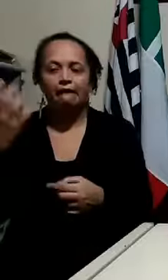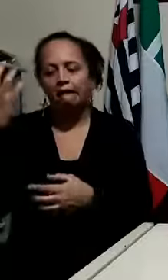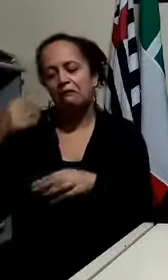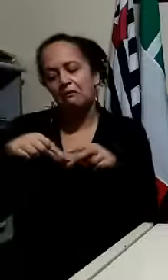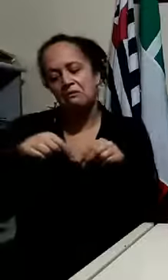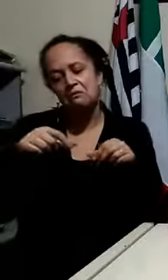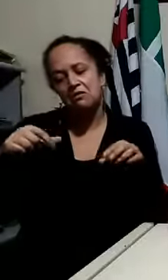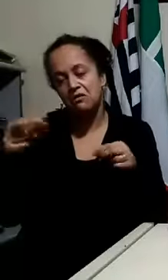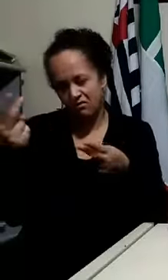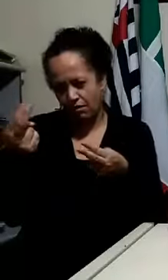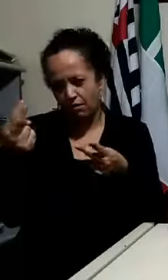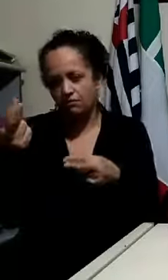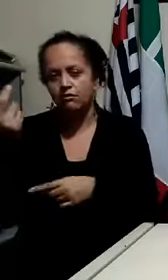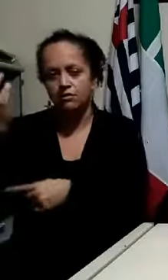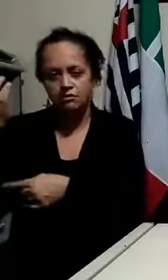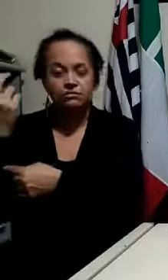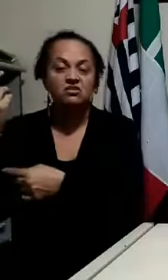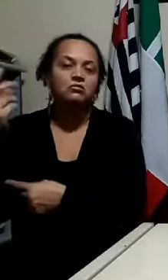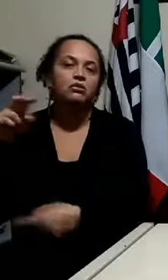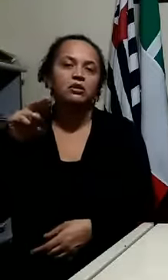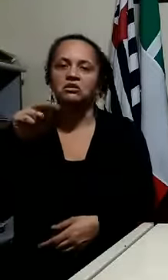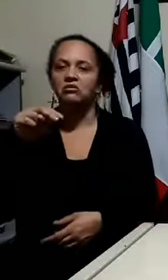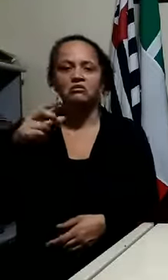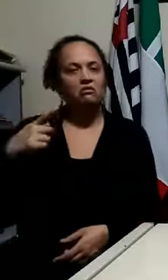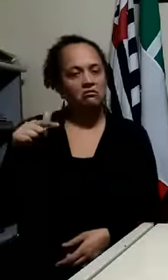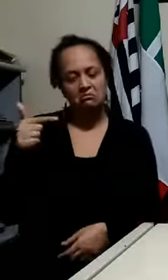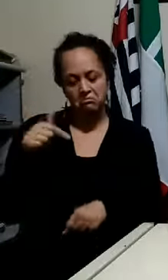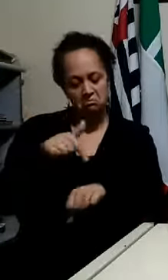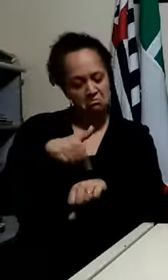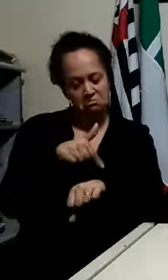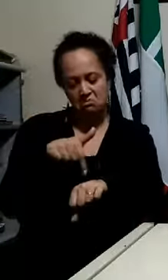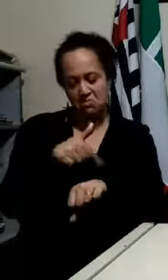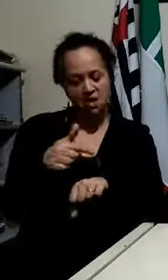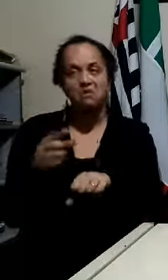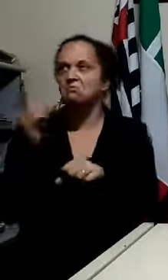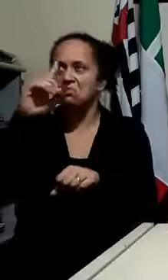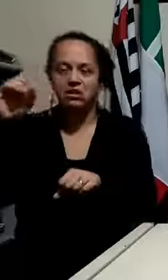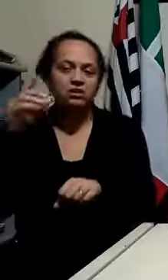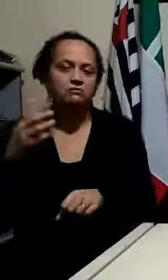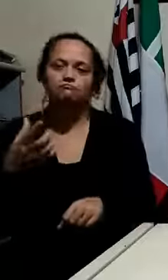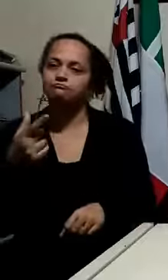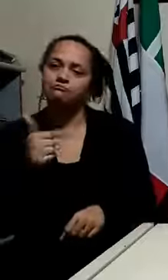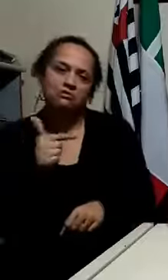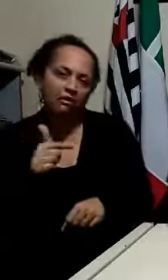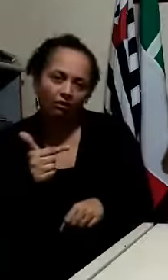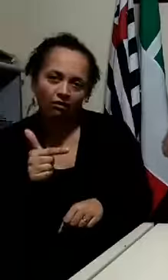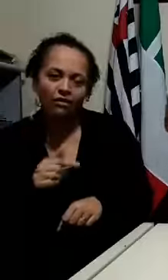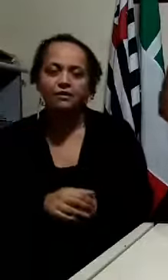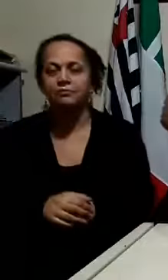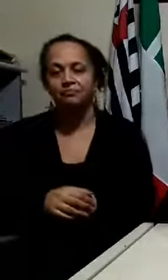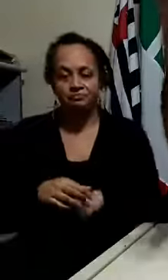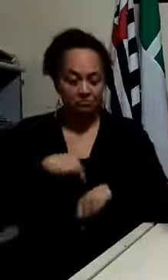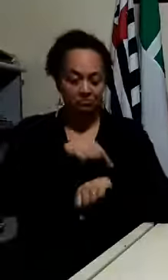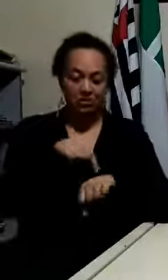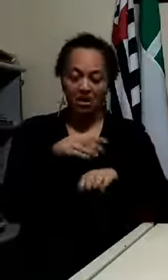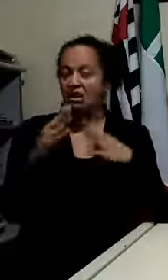ler, não tem tempo para vir na igreja, né? Está sempre dando desculpa, estou trabalhando muito, ou seja, ele tem